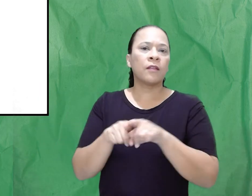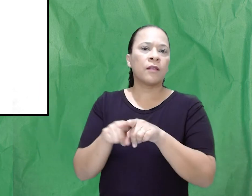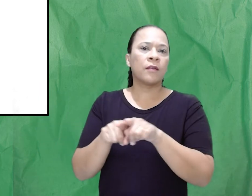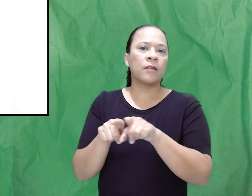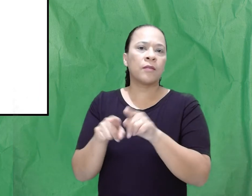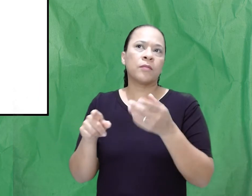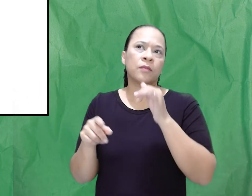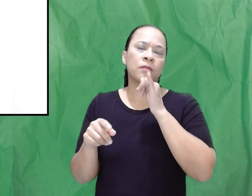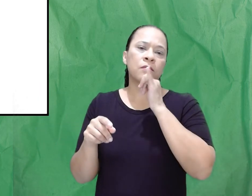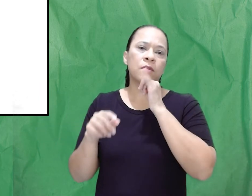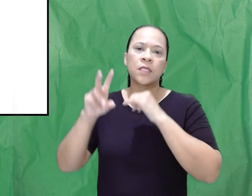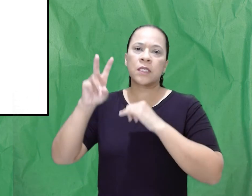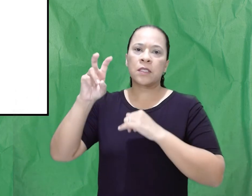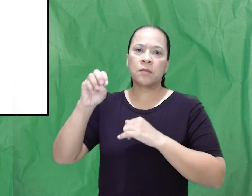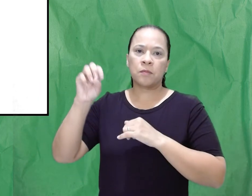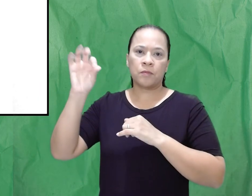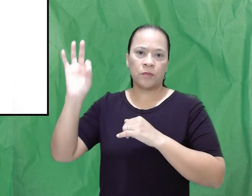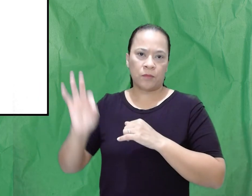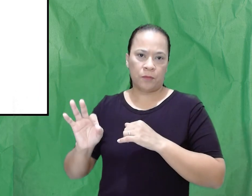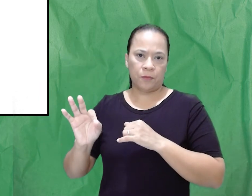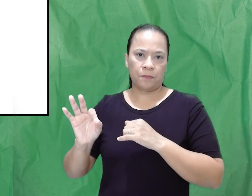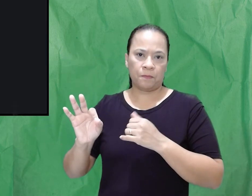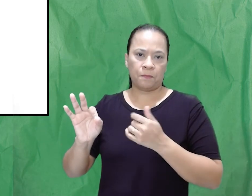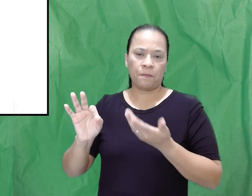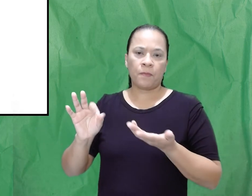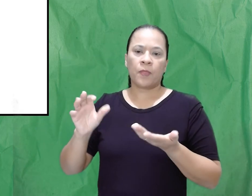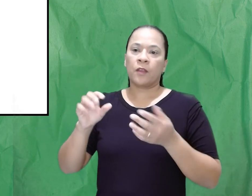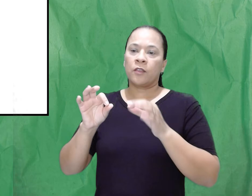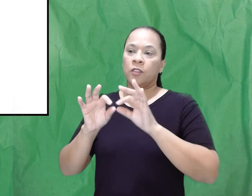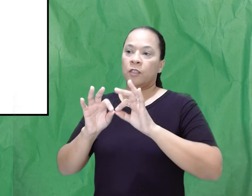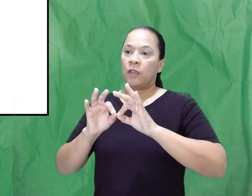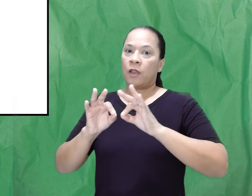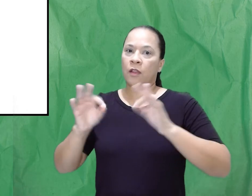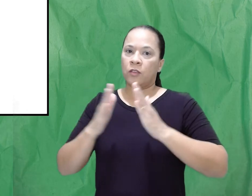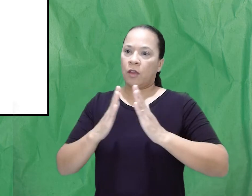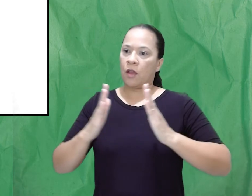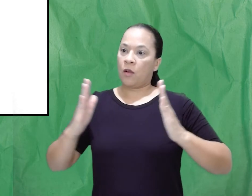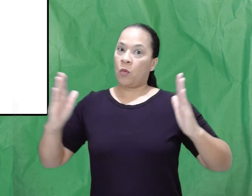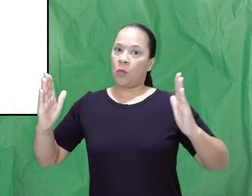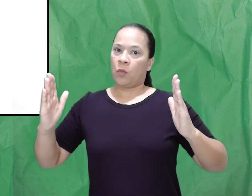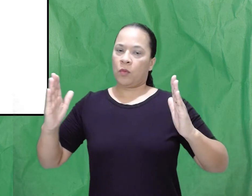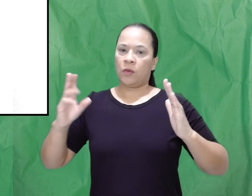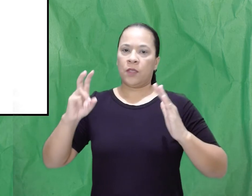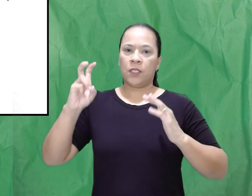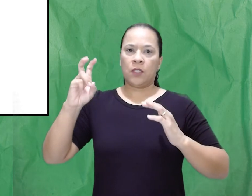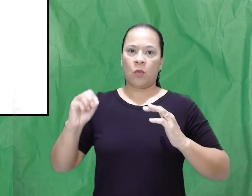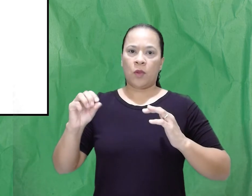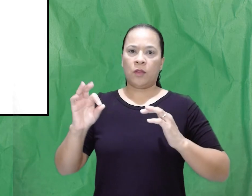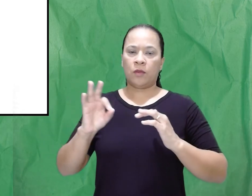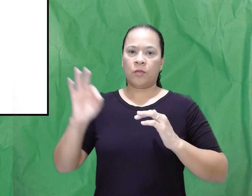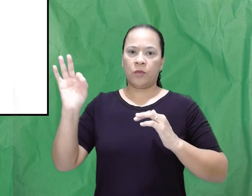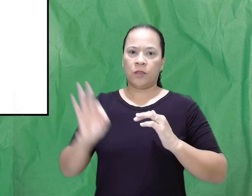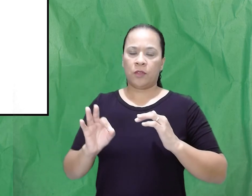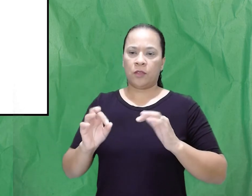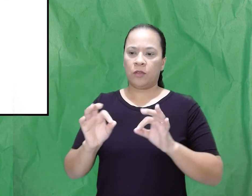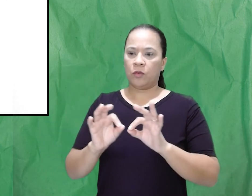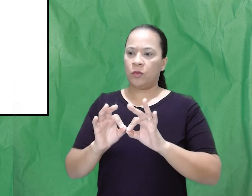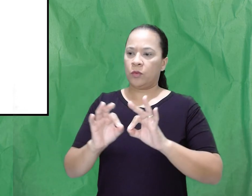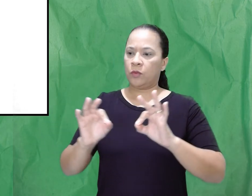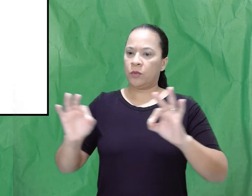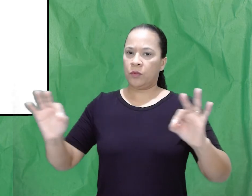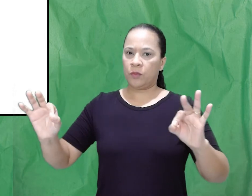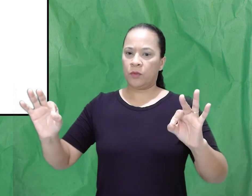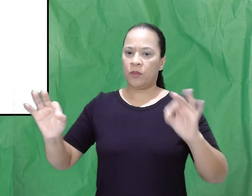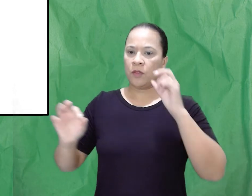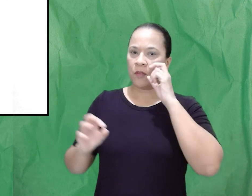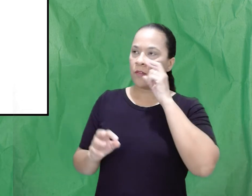exemplo, 50% de largura. Minha página. Como vocês podem observar, agora